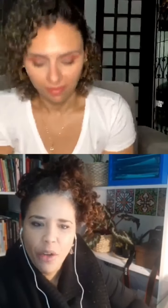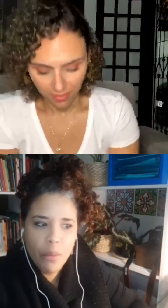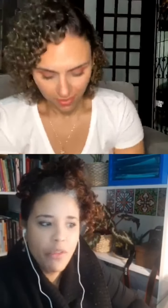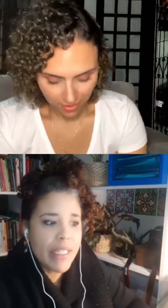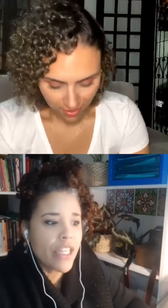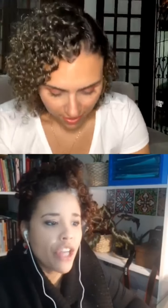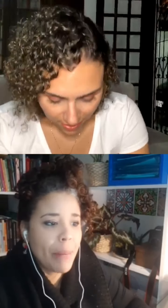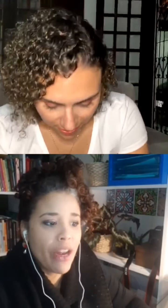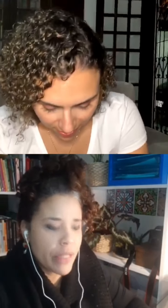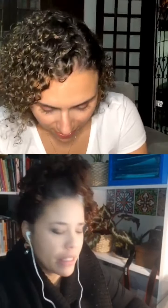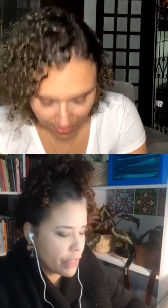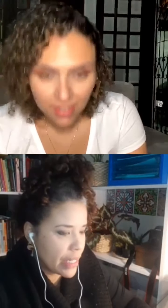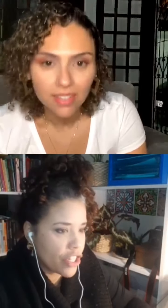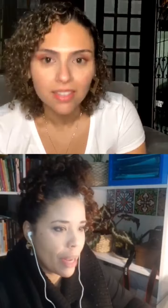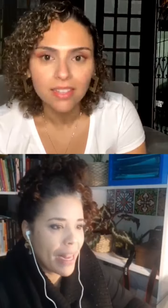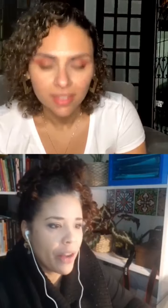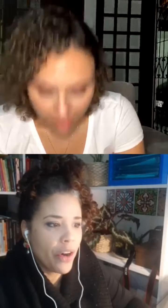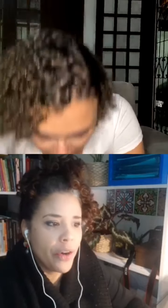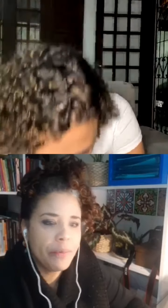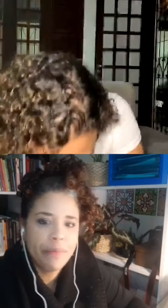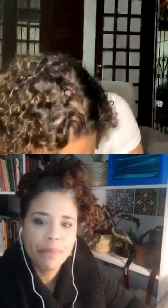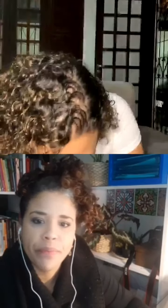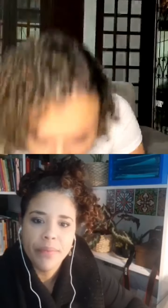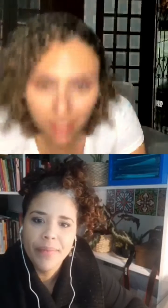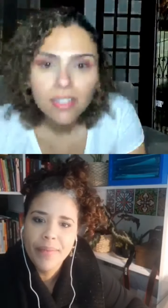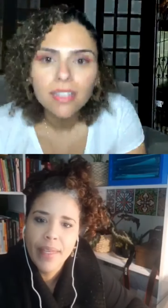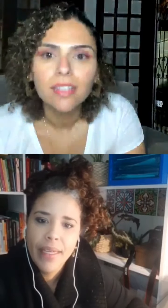Como você achar melhor. Se você achar melhor